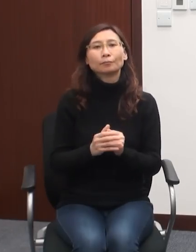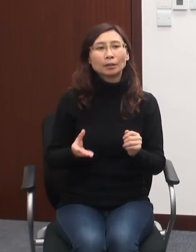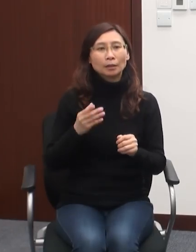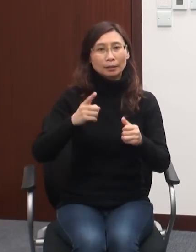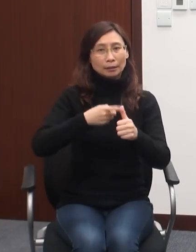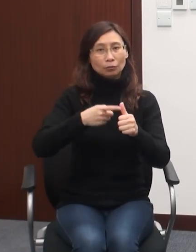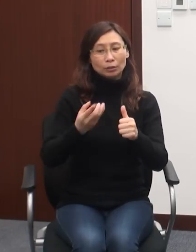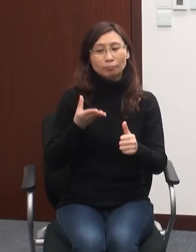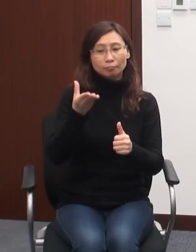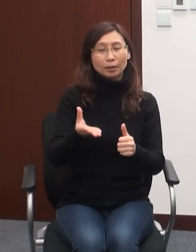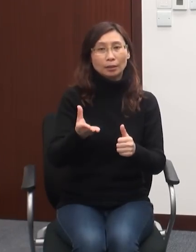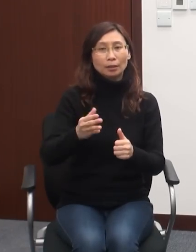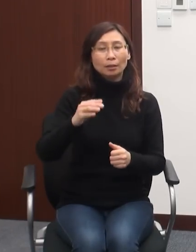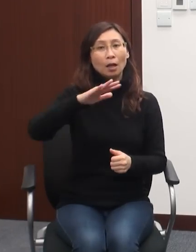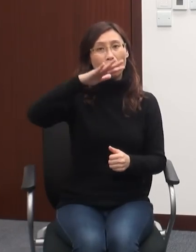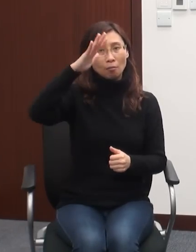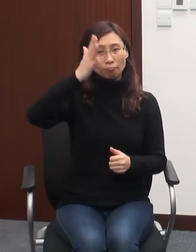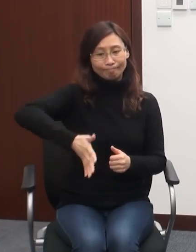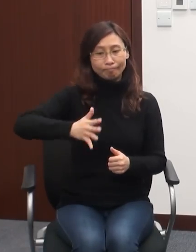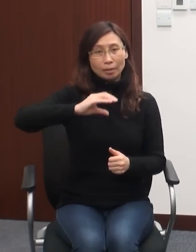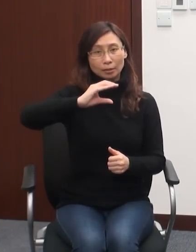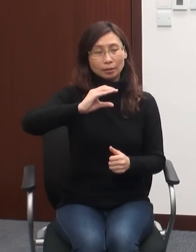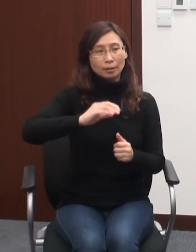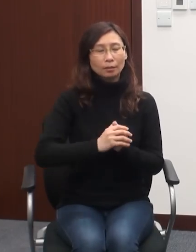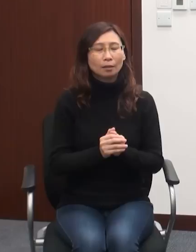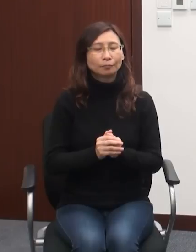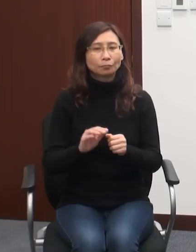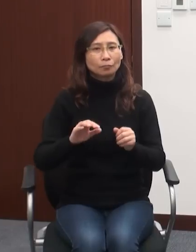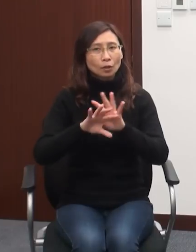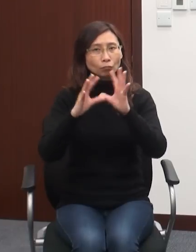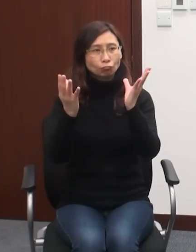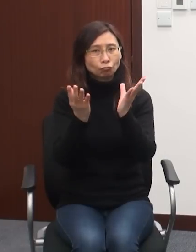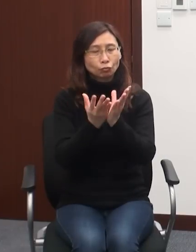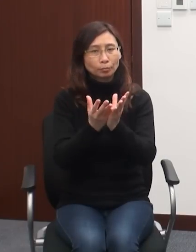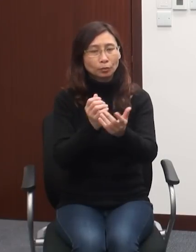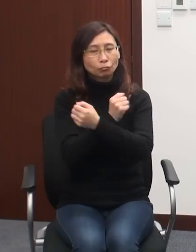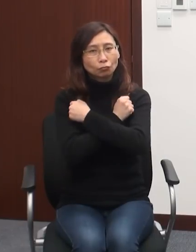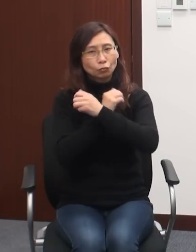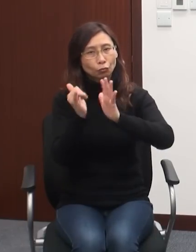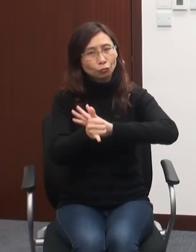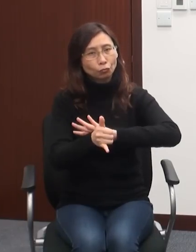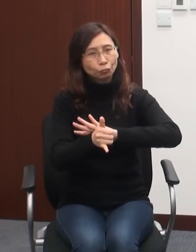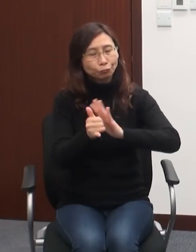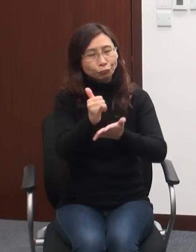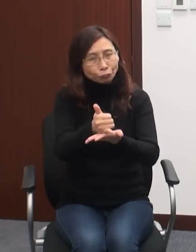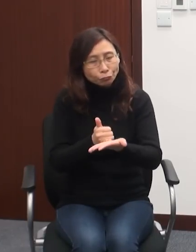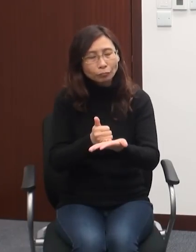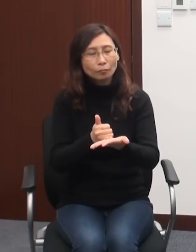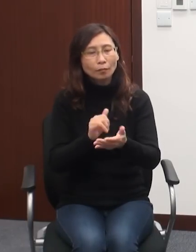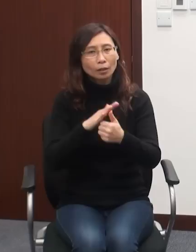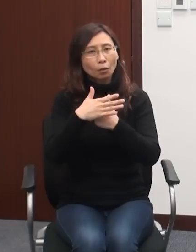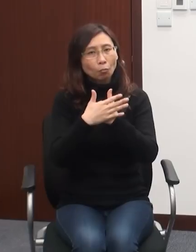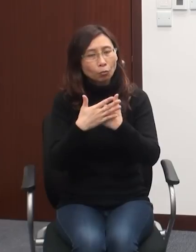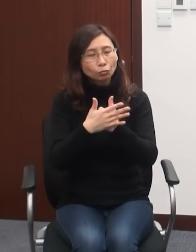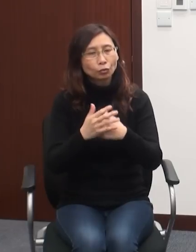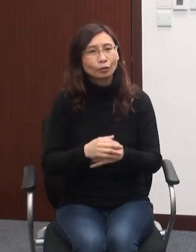500億出嚟，然後就實行呢個全民退休保障啊。咁而家如果以曾俊華嘅講法就冇呢樣，